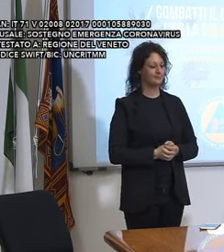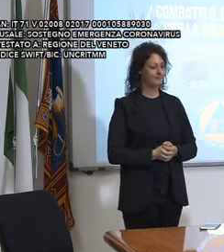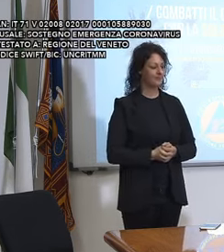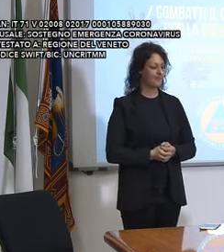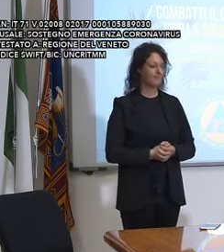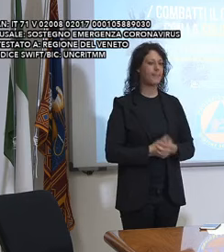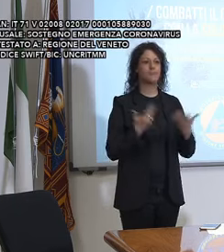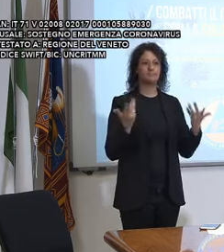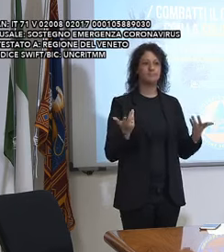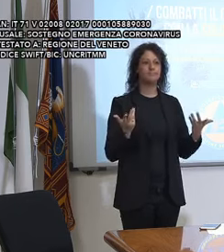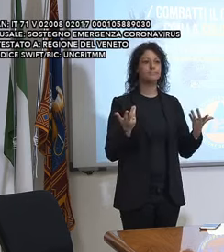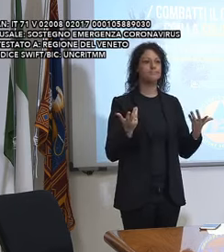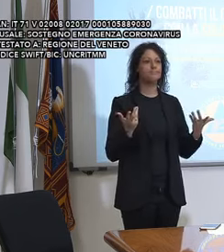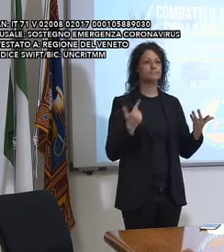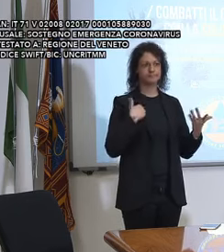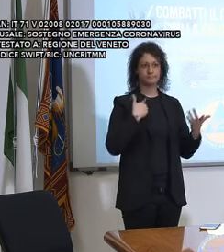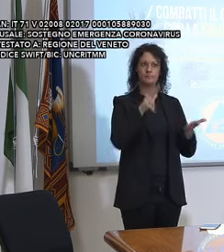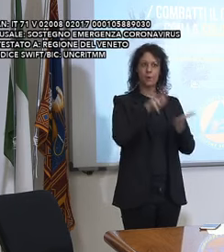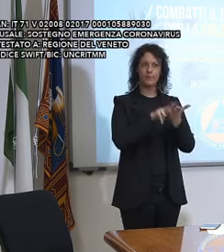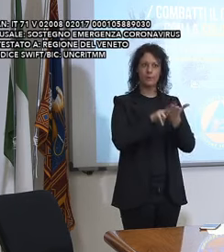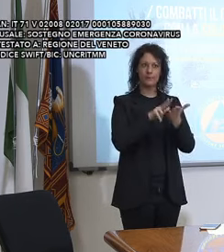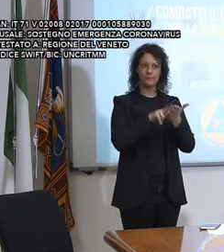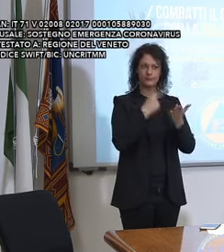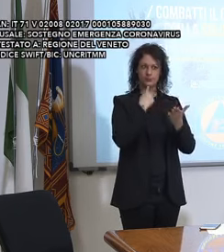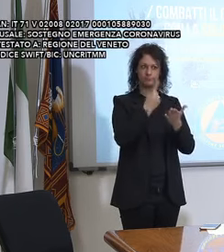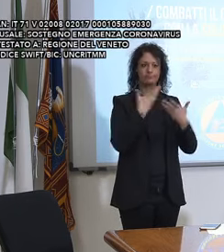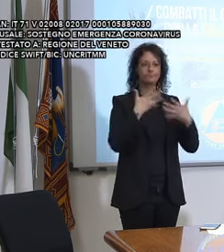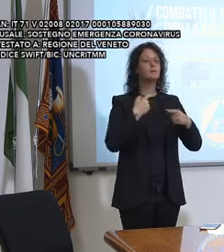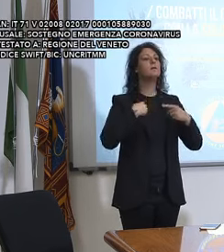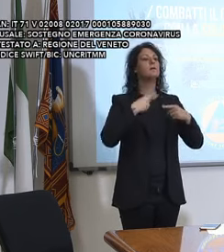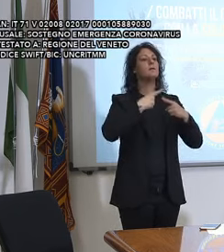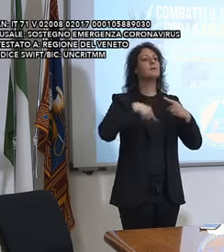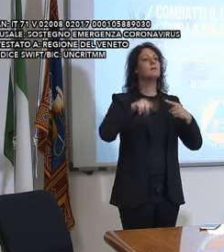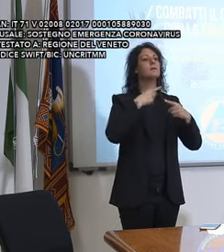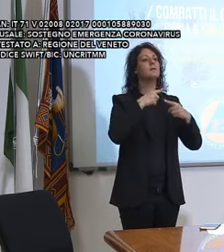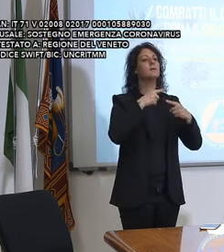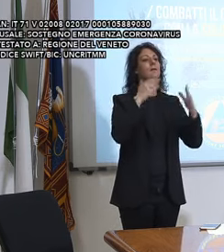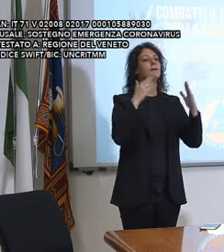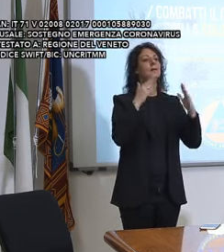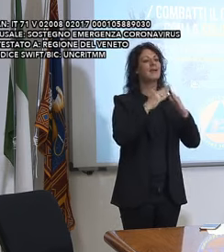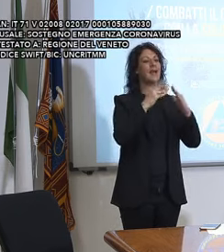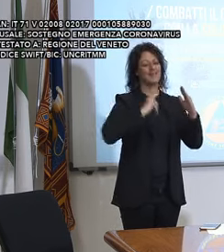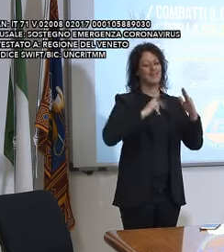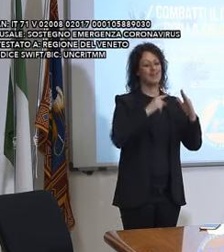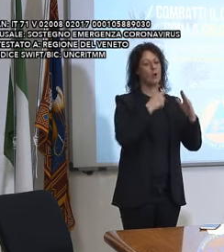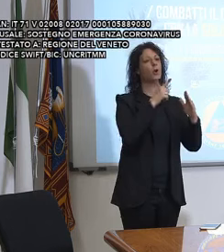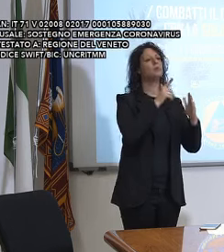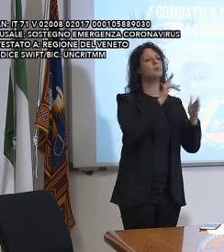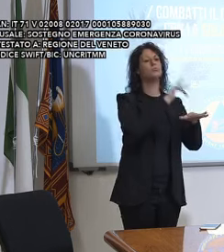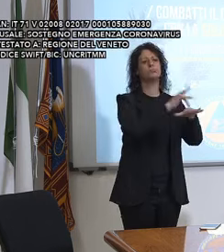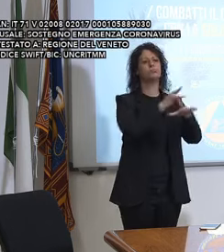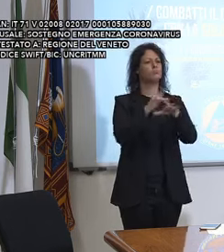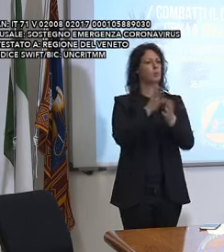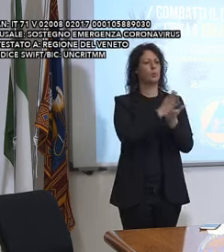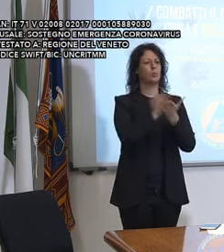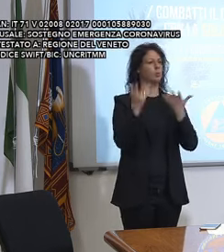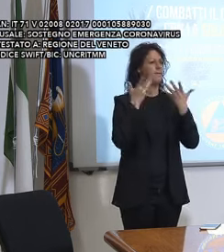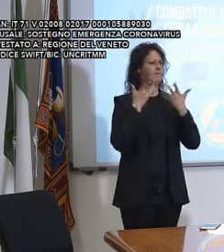Allora, come promesso, noi abbiamo finito il giro per quanto riguarda le strutture per anziani, quindi abbiamo il